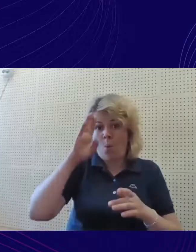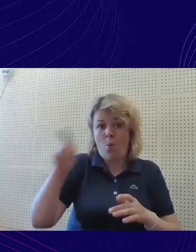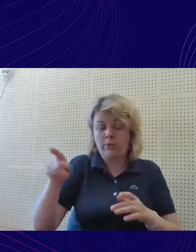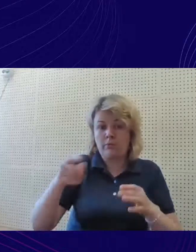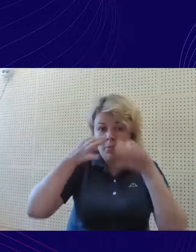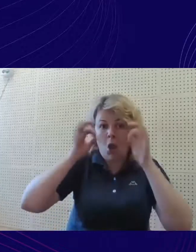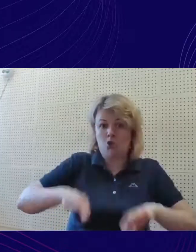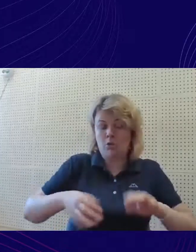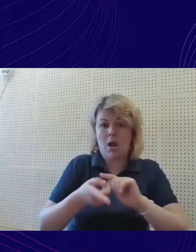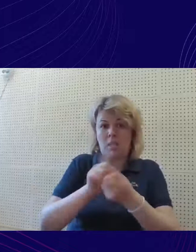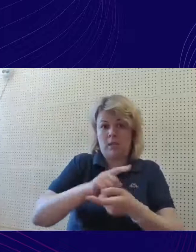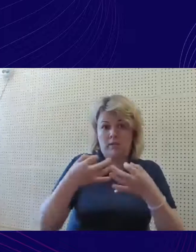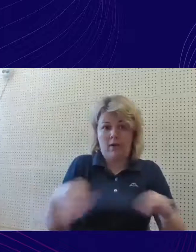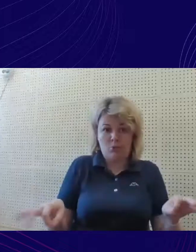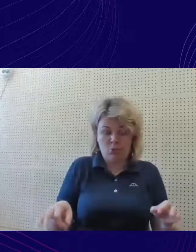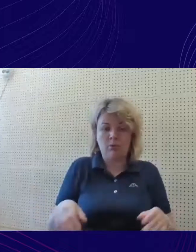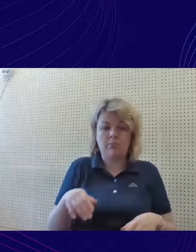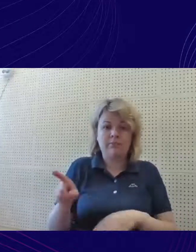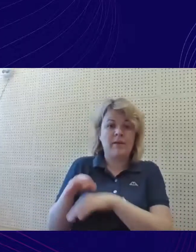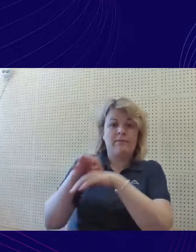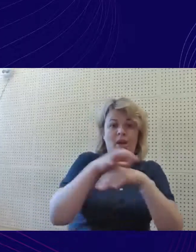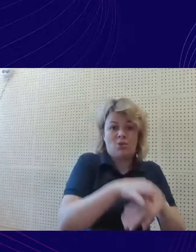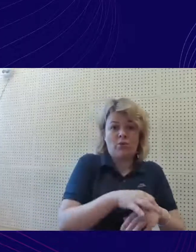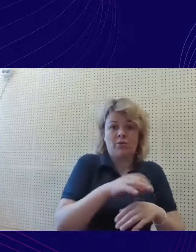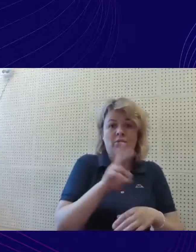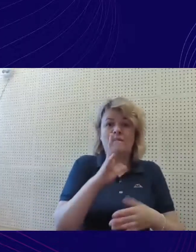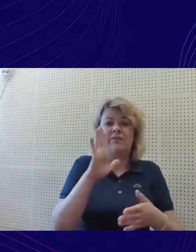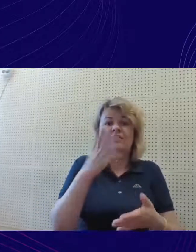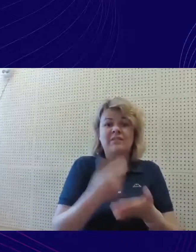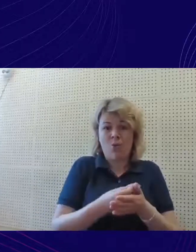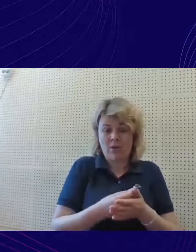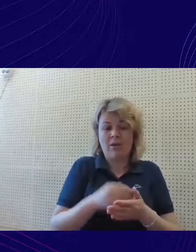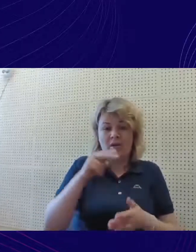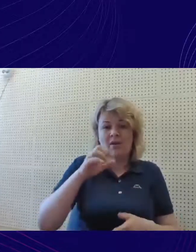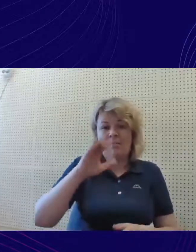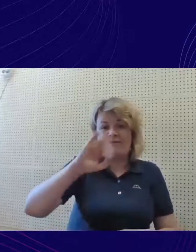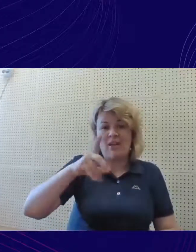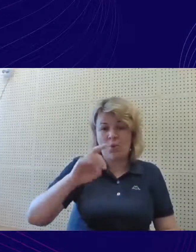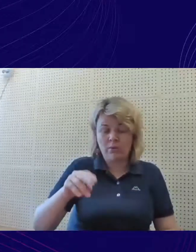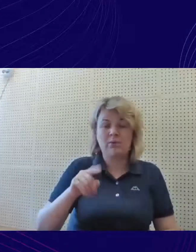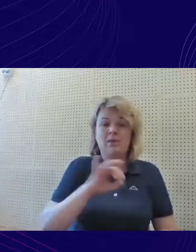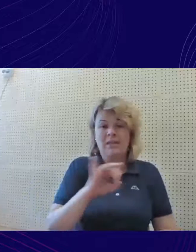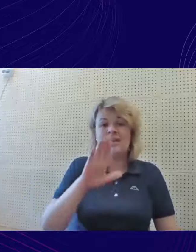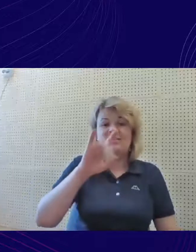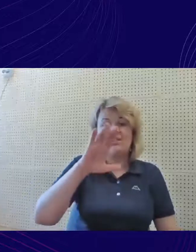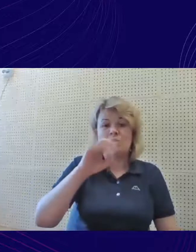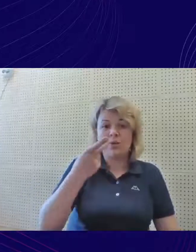ведет его в свой павильон, и он начинает, даже без согласования там какого-то с